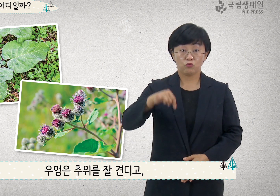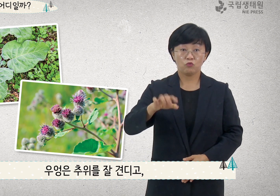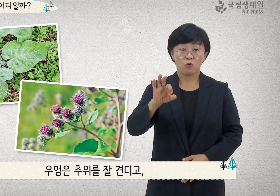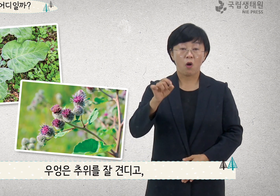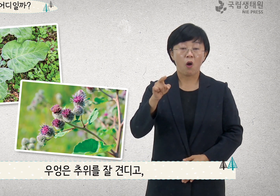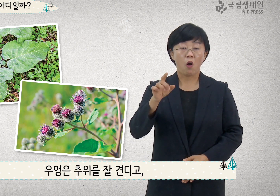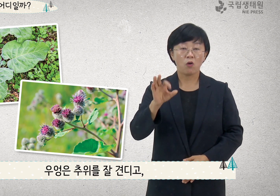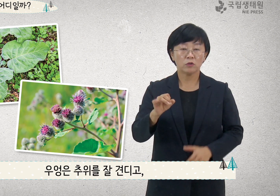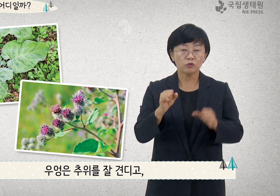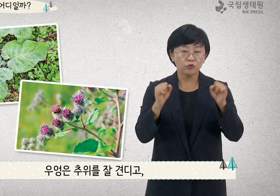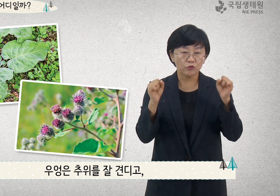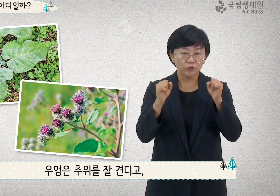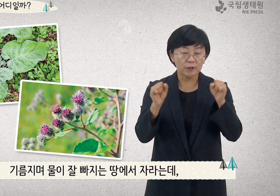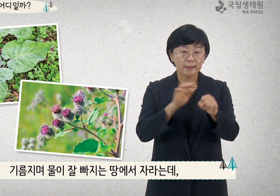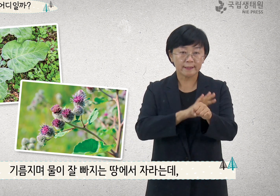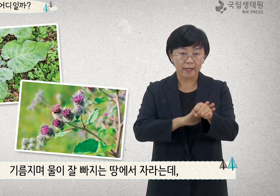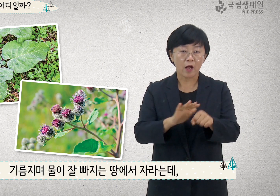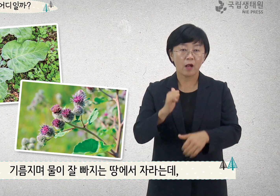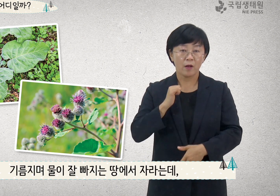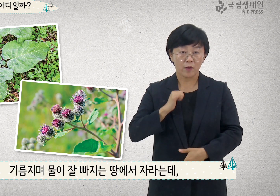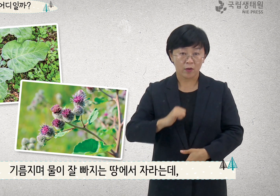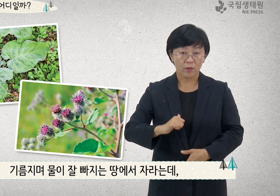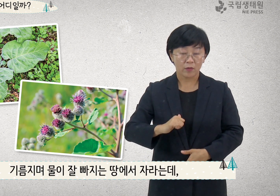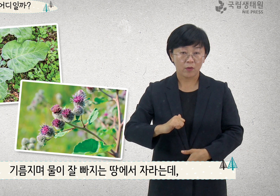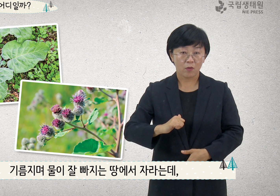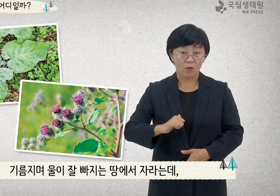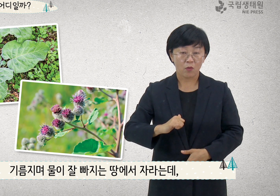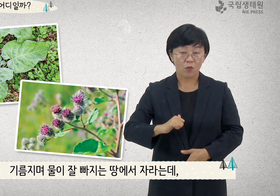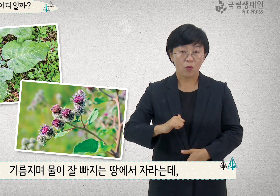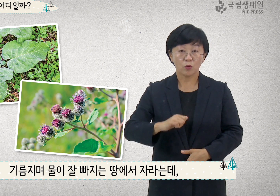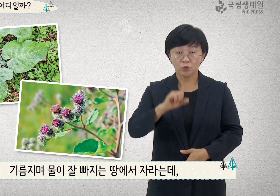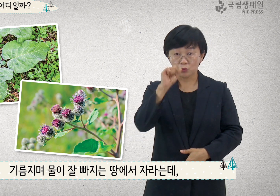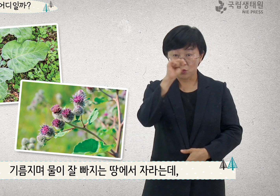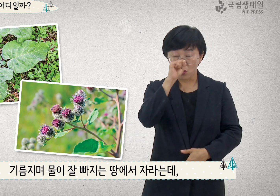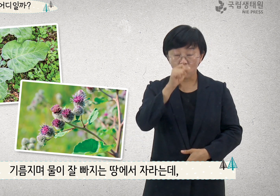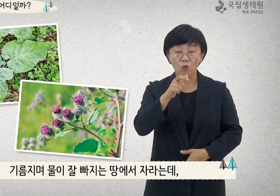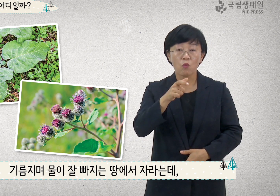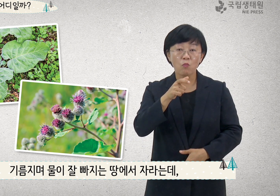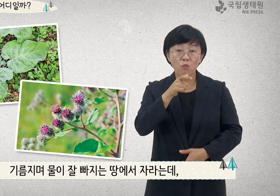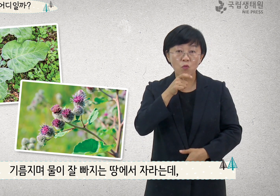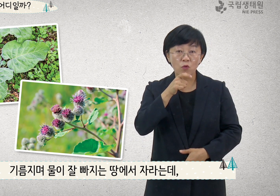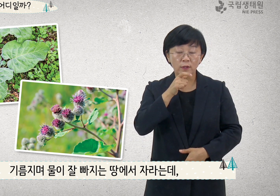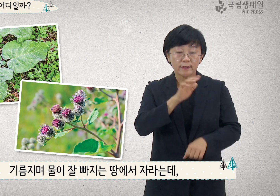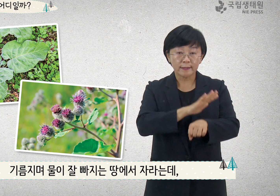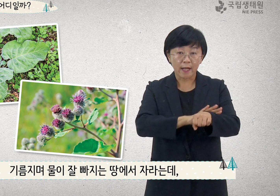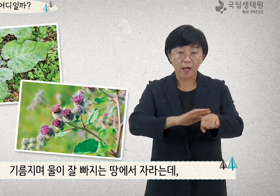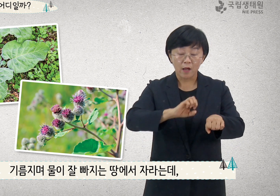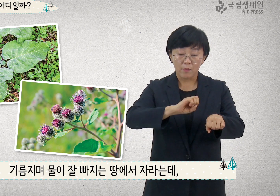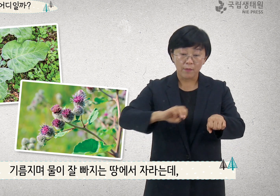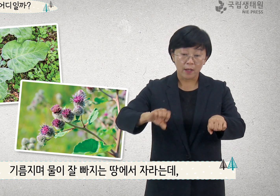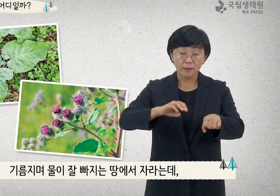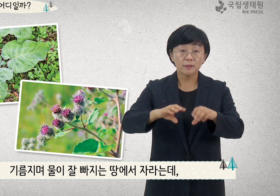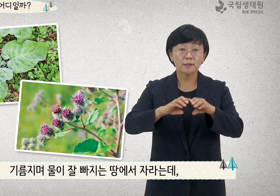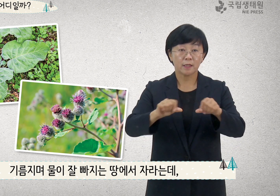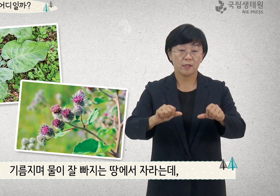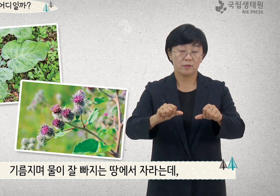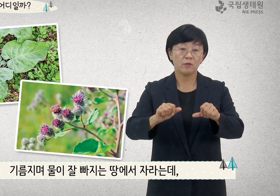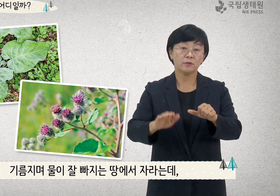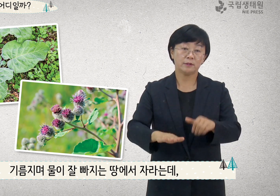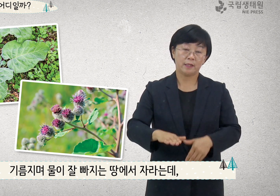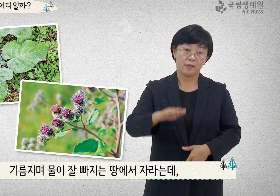우엉은 추위를 잘 견디고 기름지며 물이 잘 빠지는 땅에서 자라는데